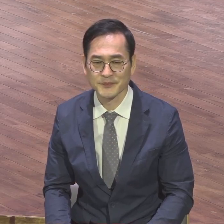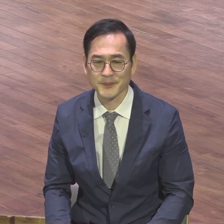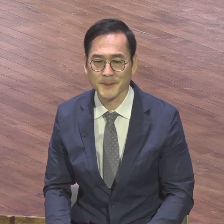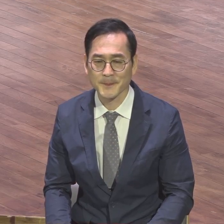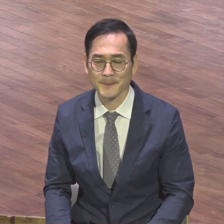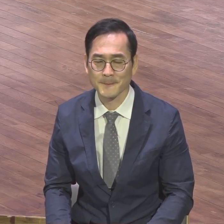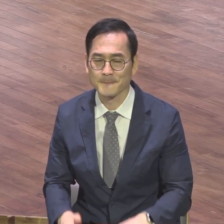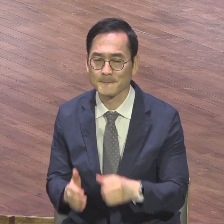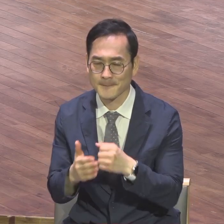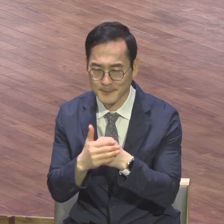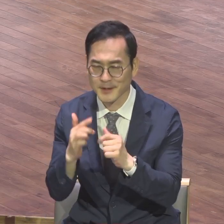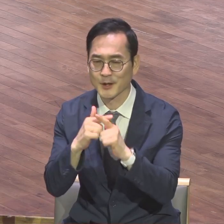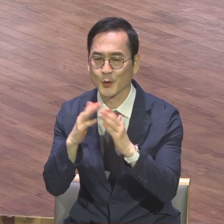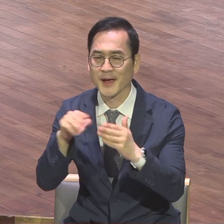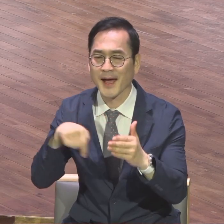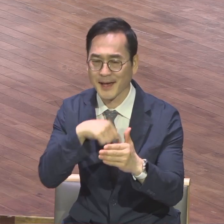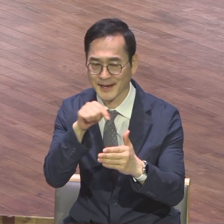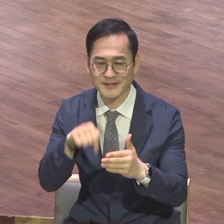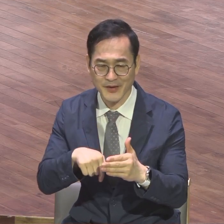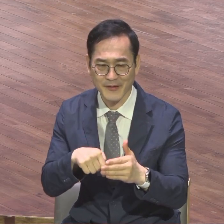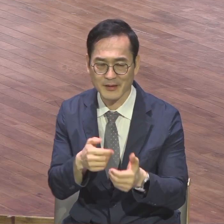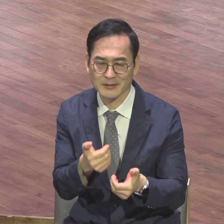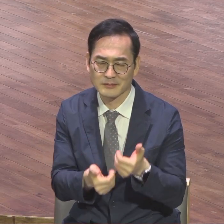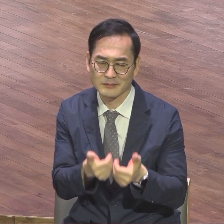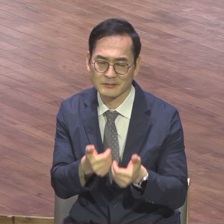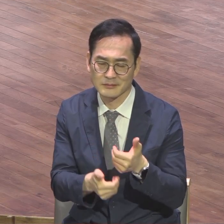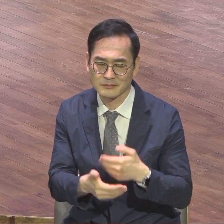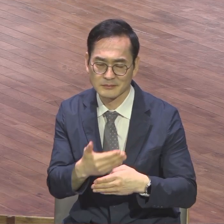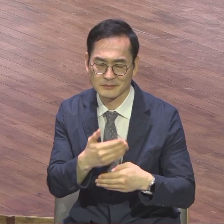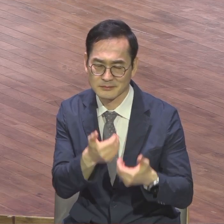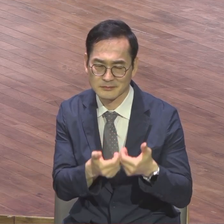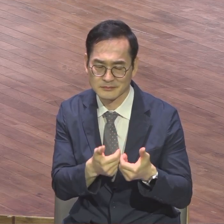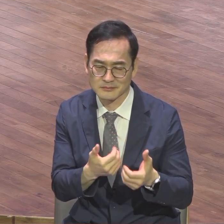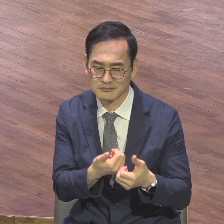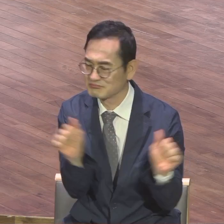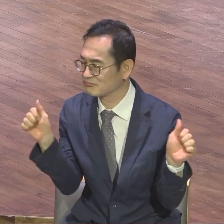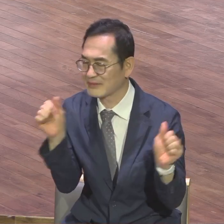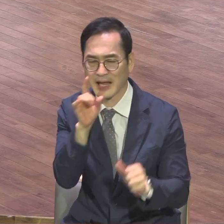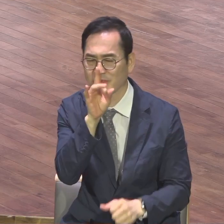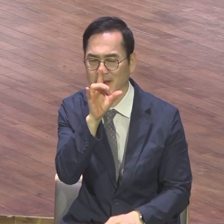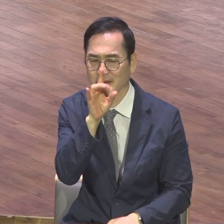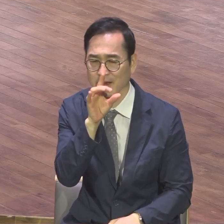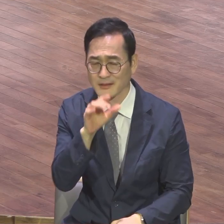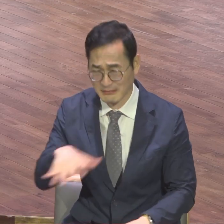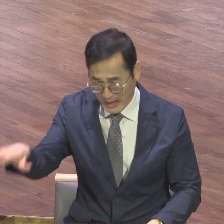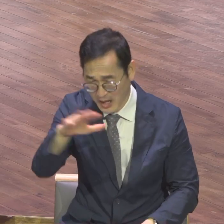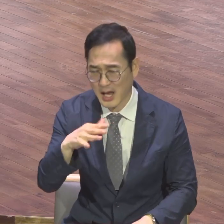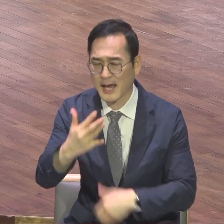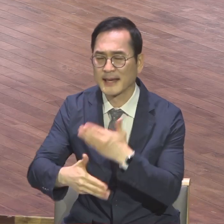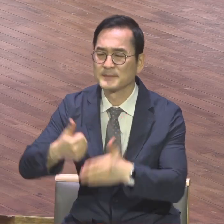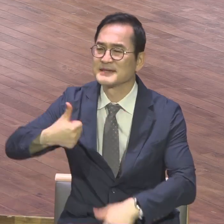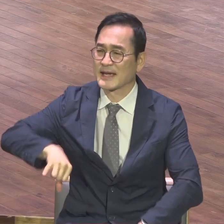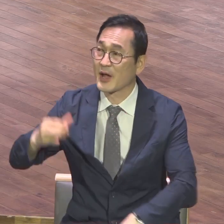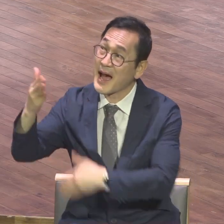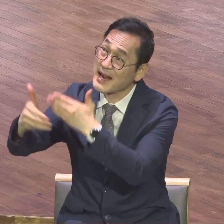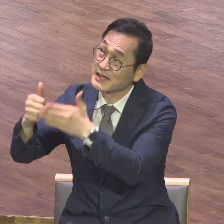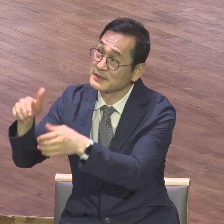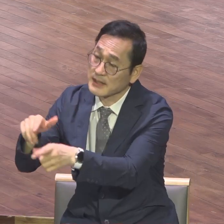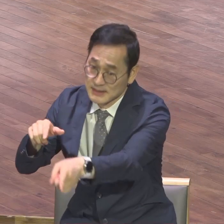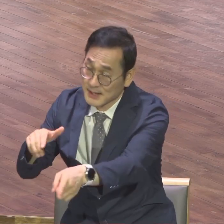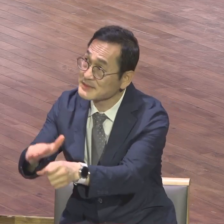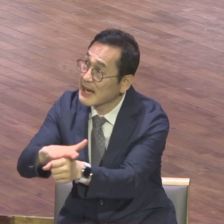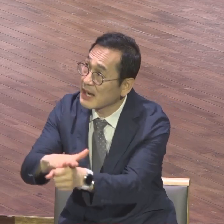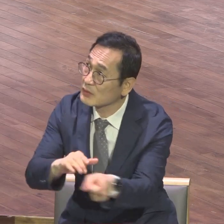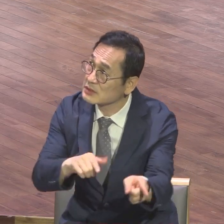그래서요 교회 안에서는요 다음을 쌓은 분이 있으면 안 돼요. 하나님의 자녀예요. 다 같은 아버지 섬기고